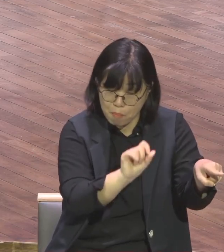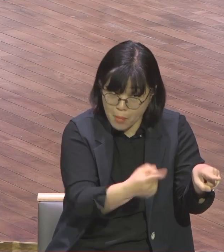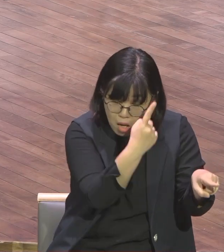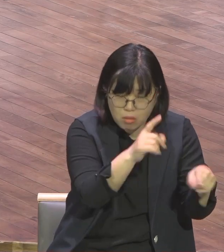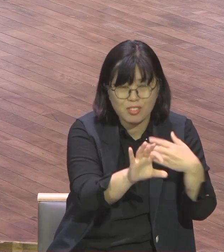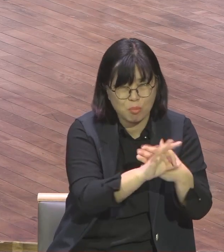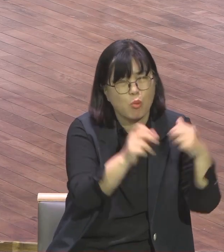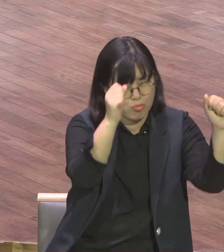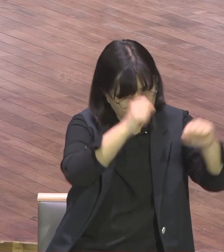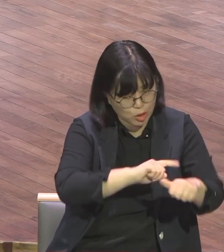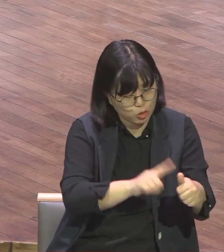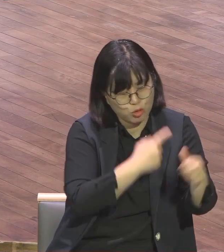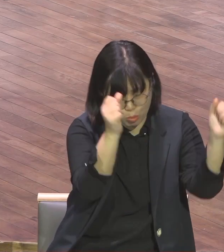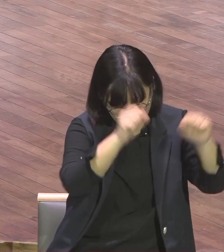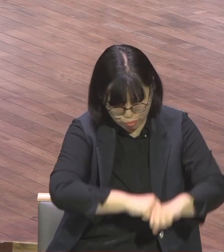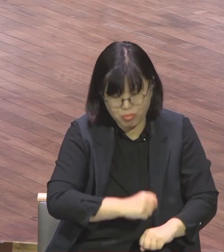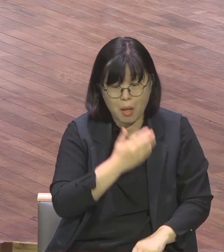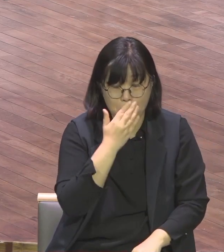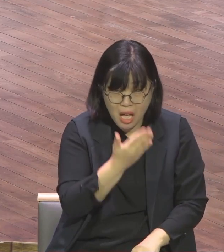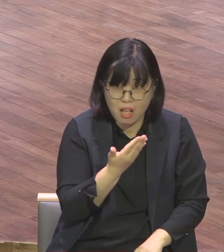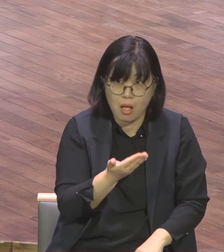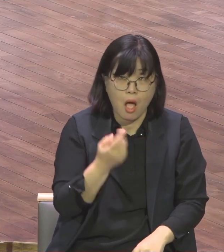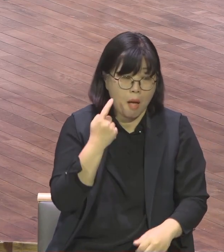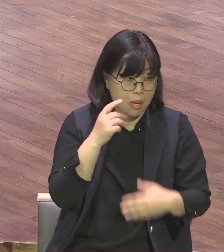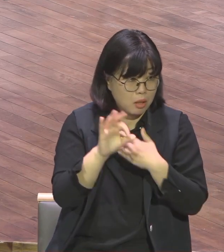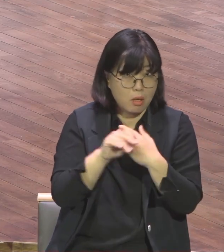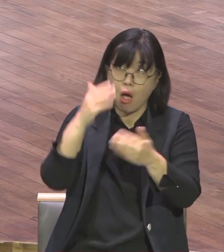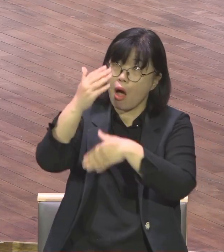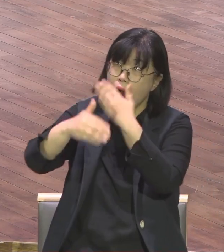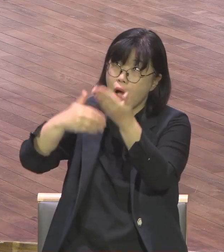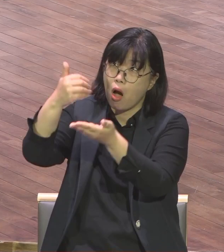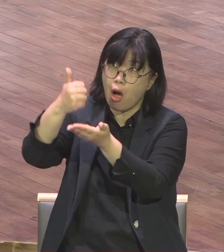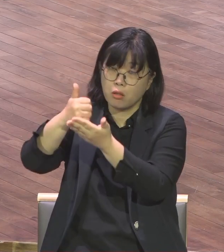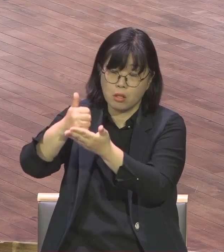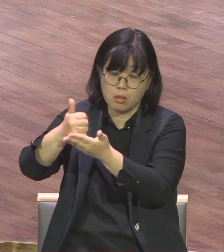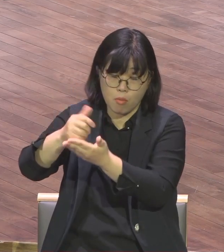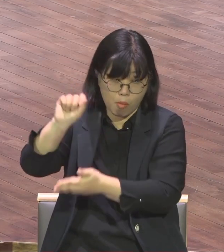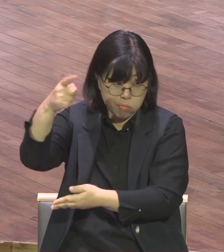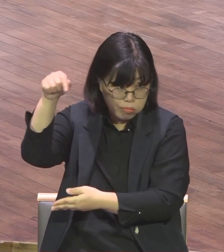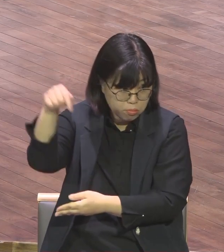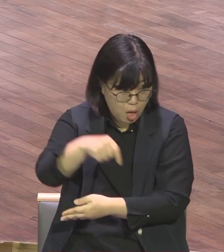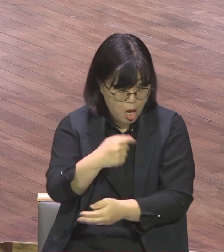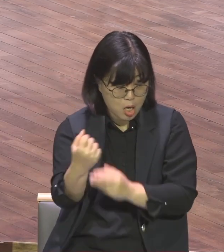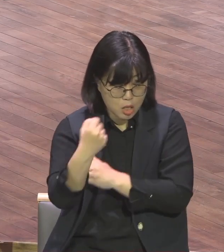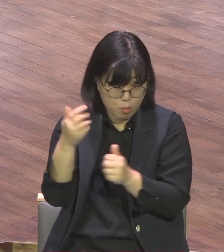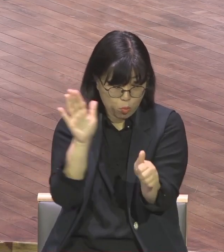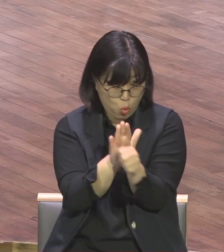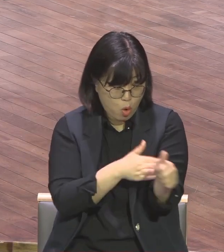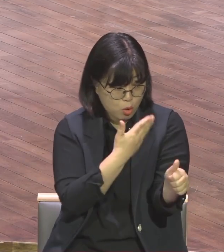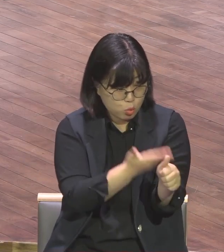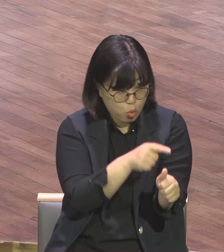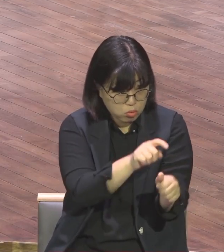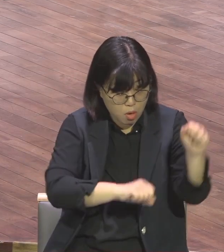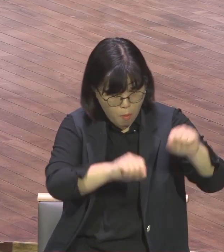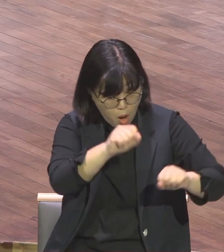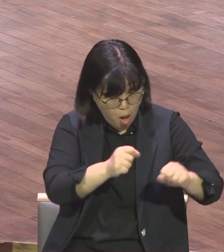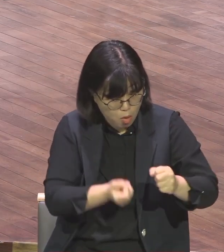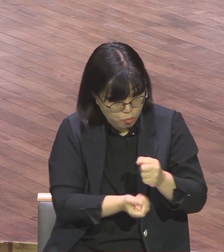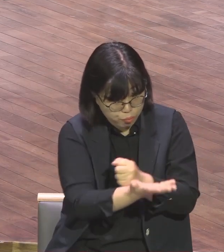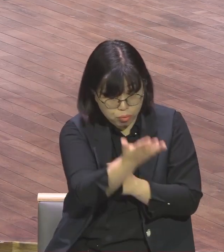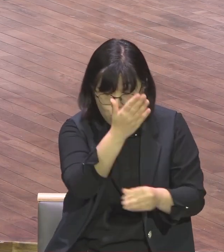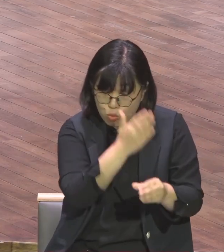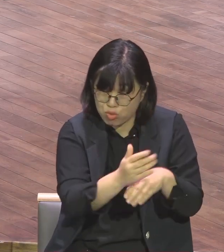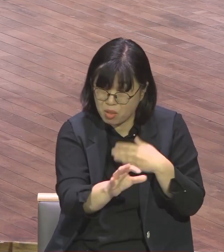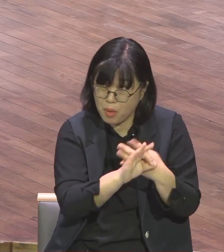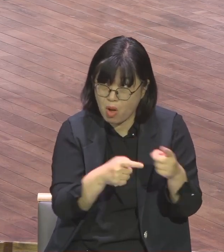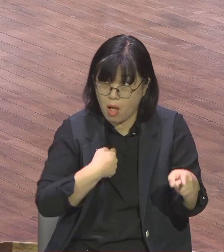대적하게 되는 일이다. 이러니까 가말리엘의 그 권위와 존경 때문에 그의 말을